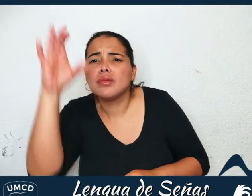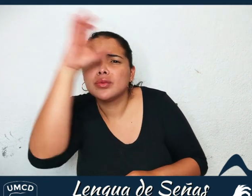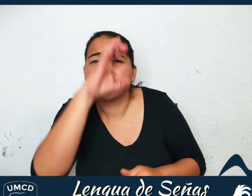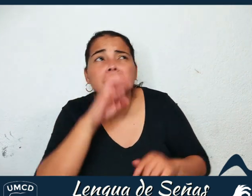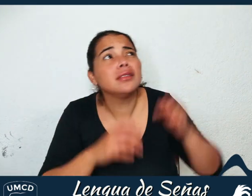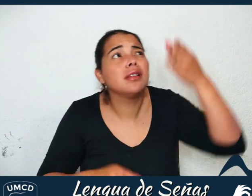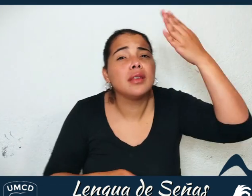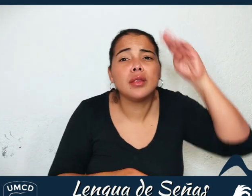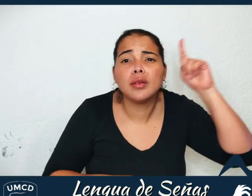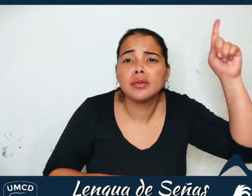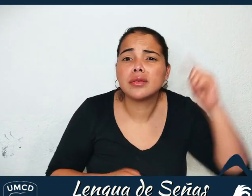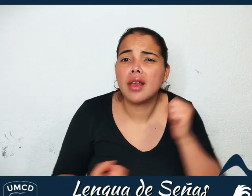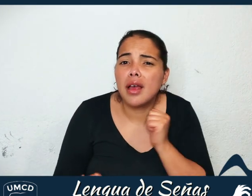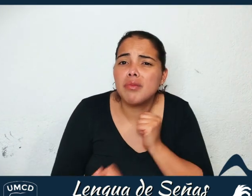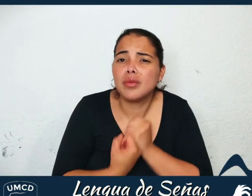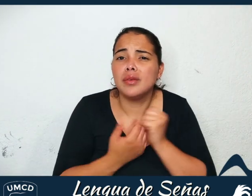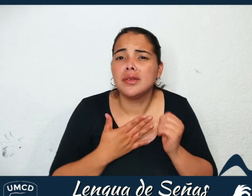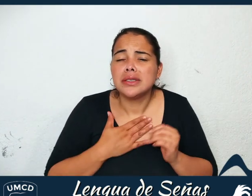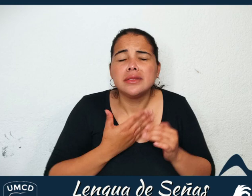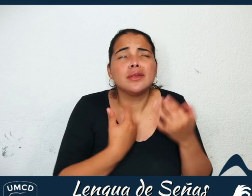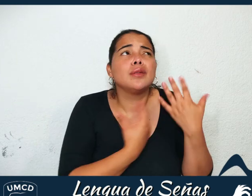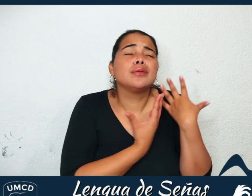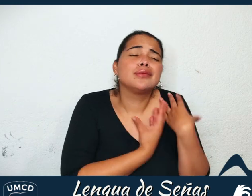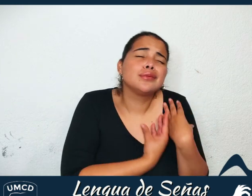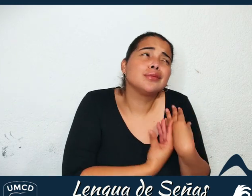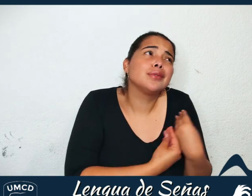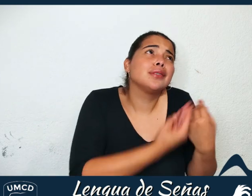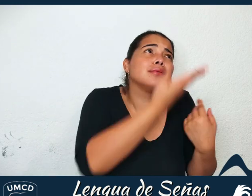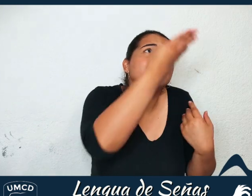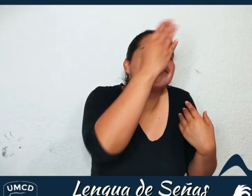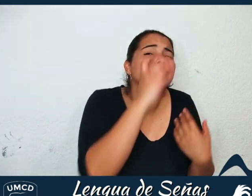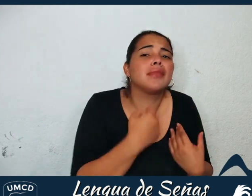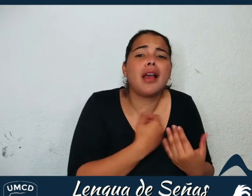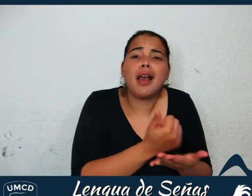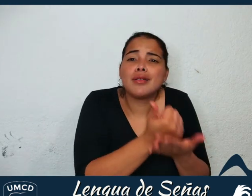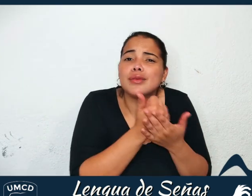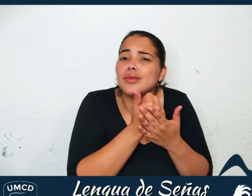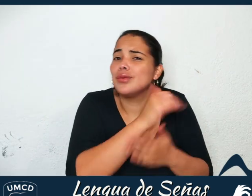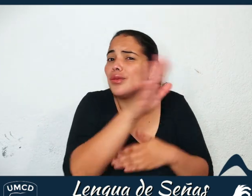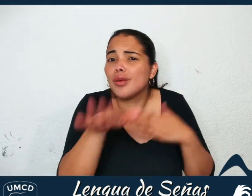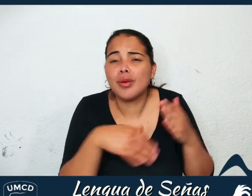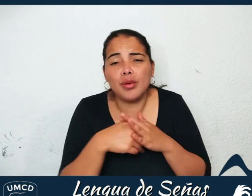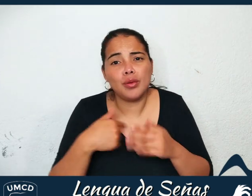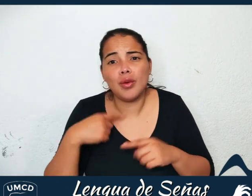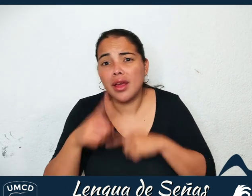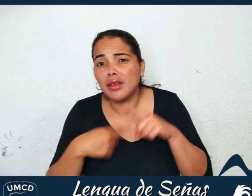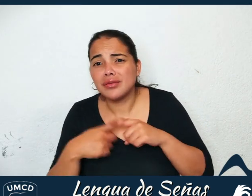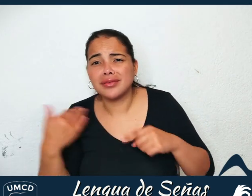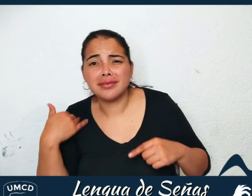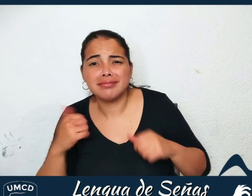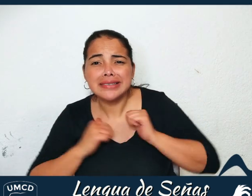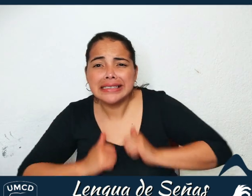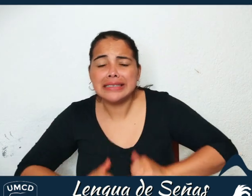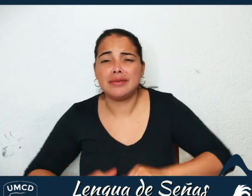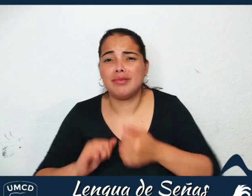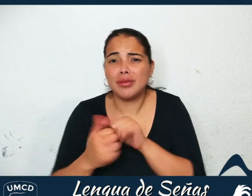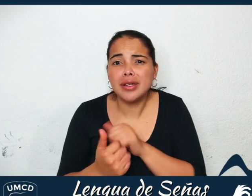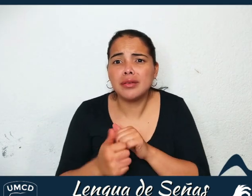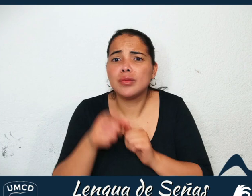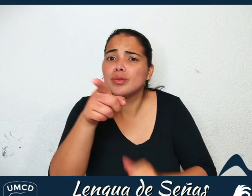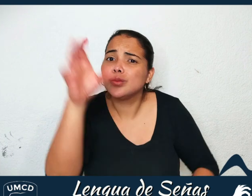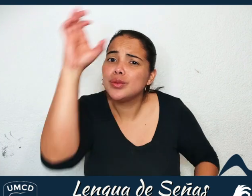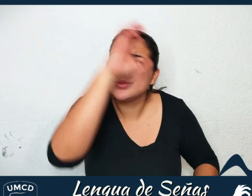de misericordias y de toda consolación, el cual nos consuela en todas nuestras